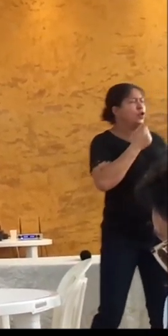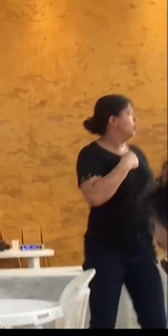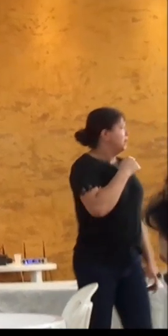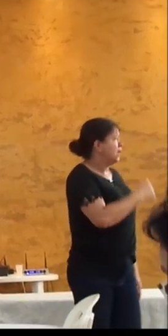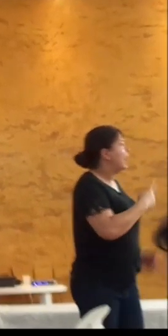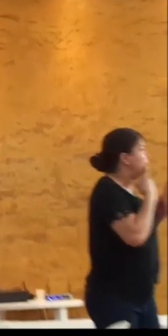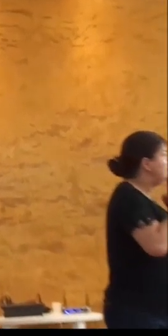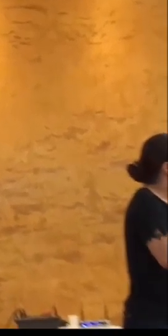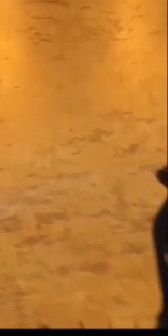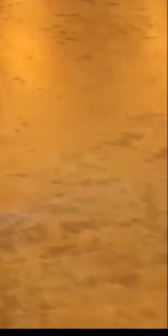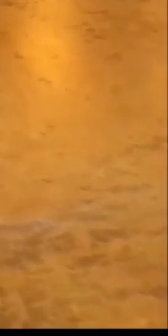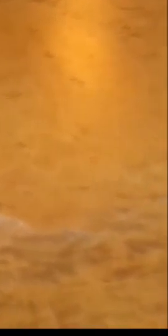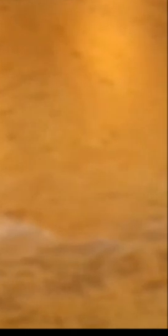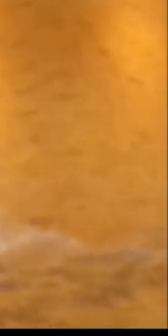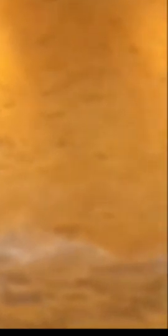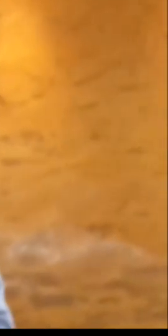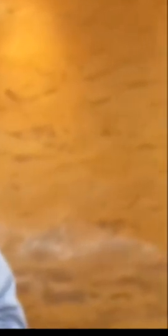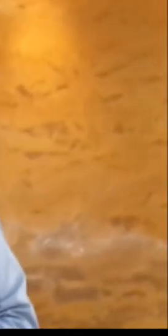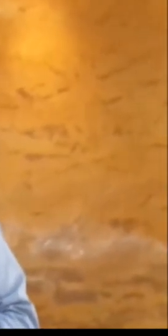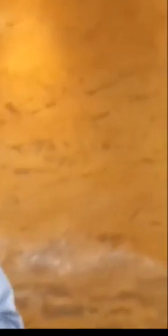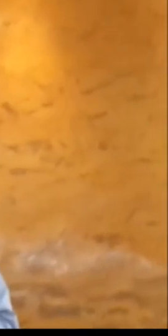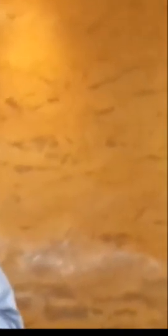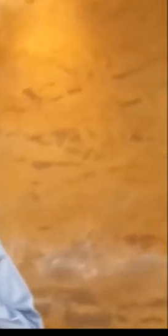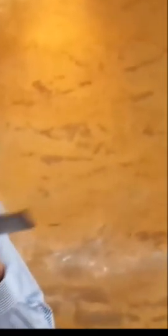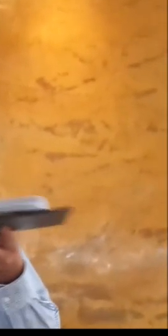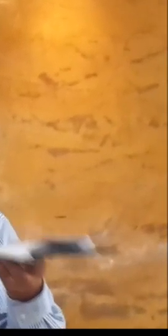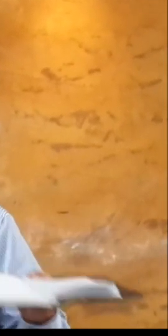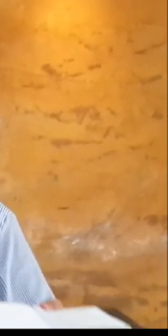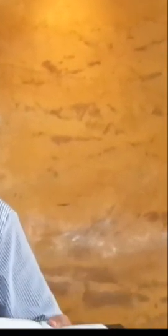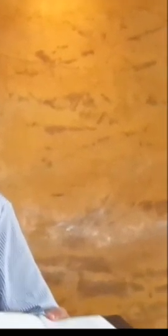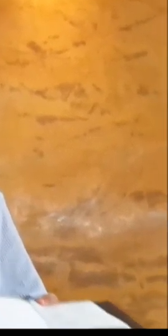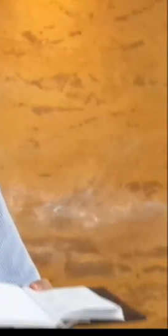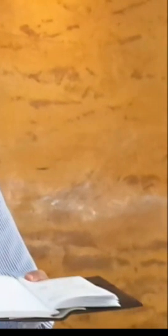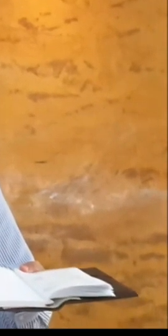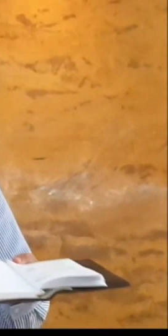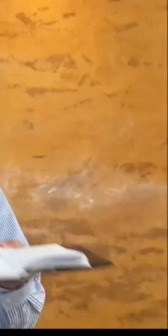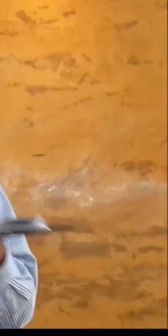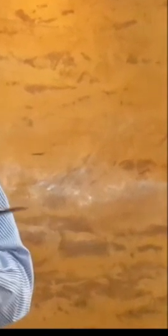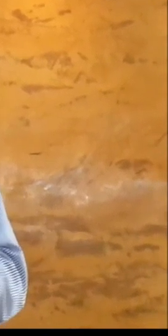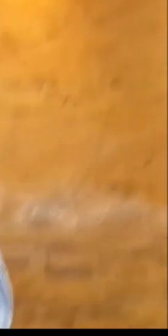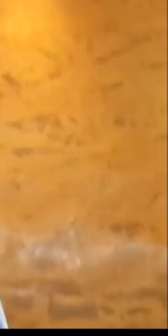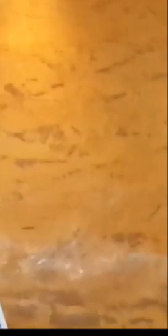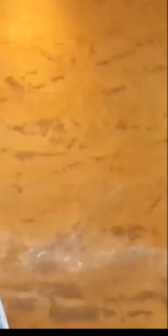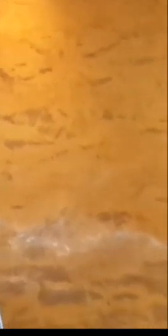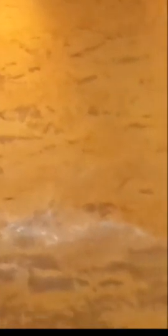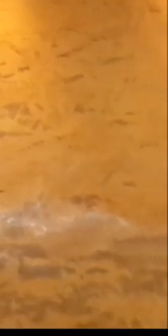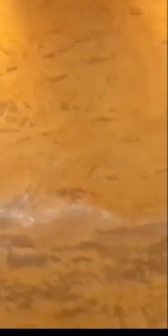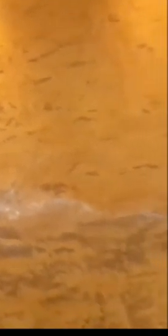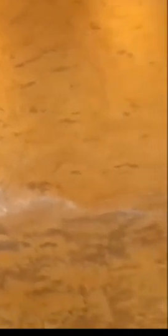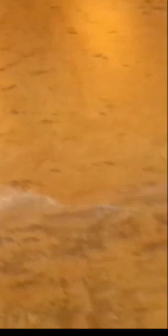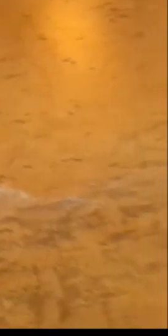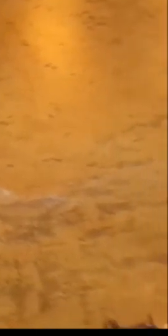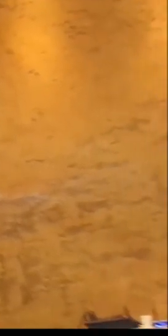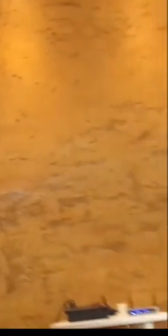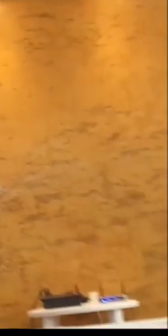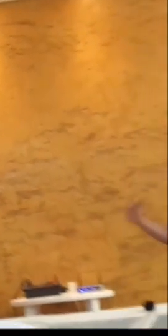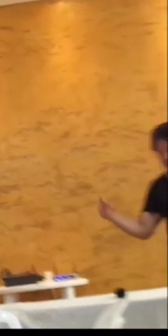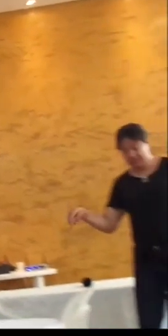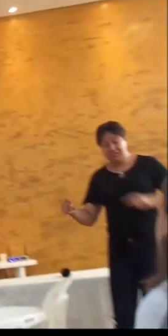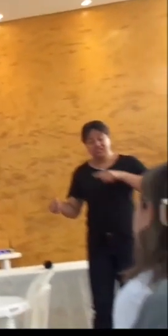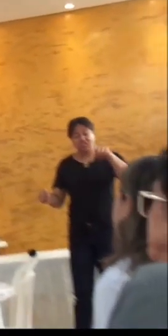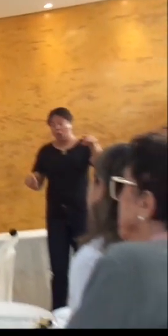comigo, mas o seu irmão estava morto e reviveu.